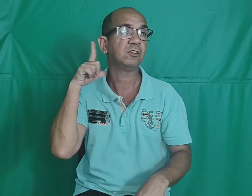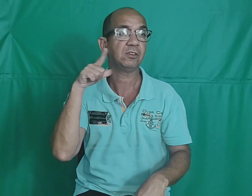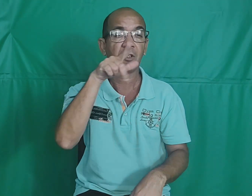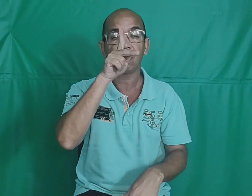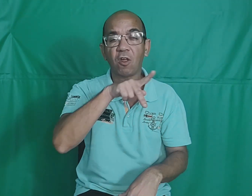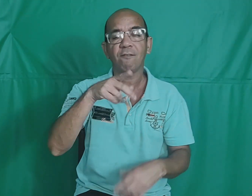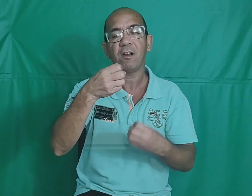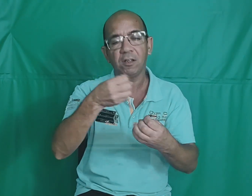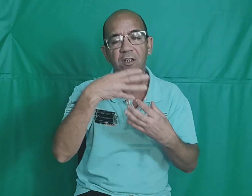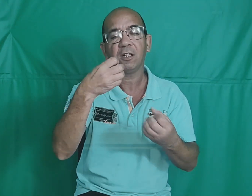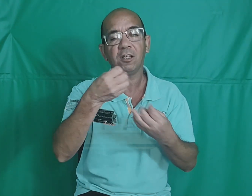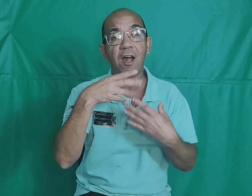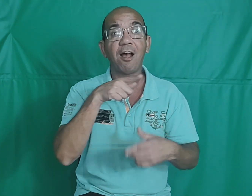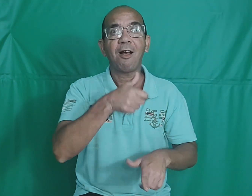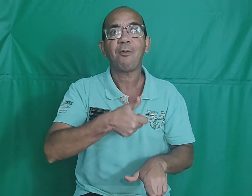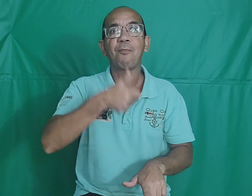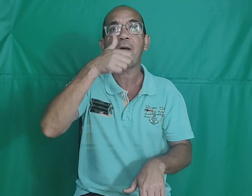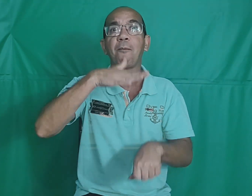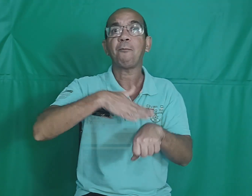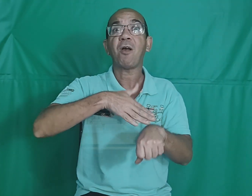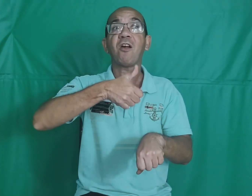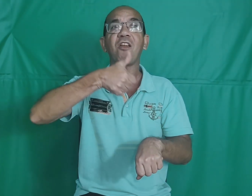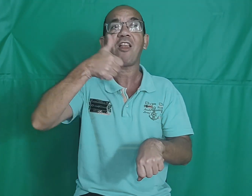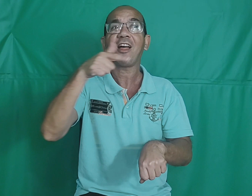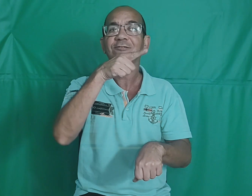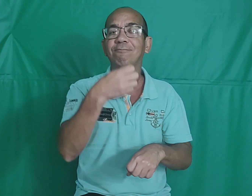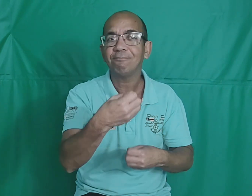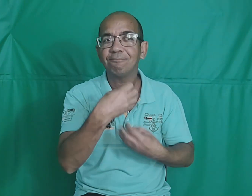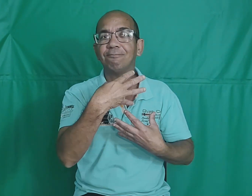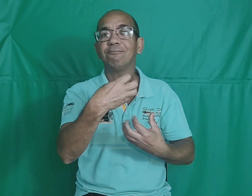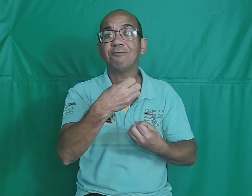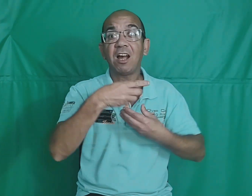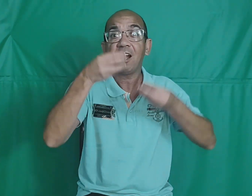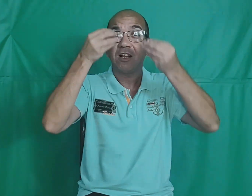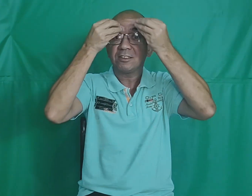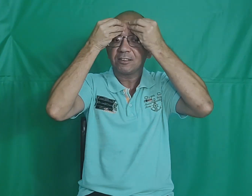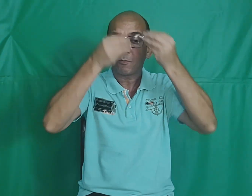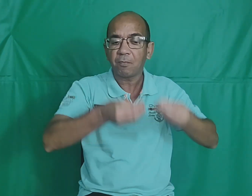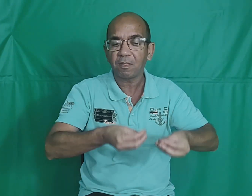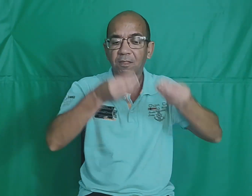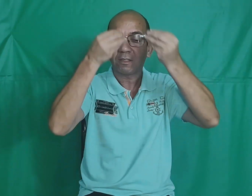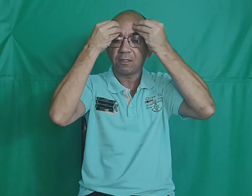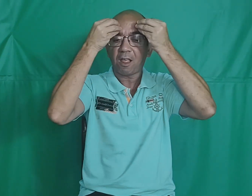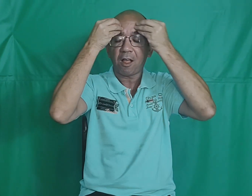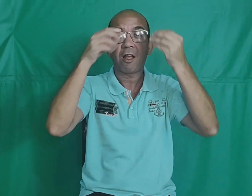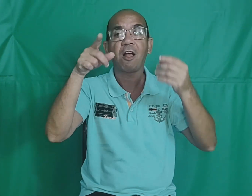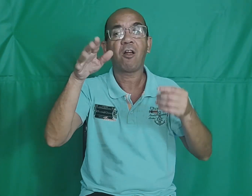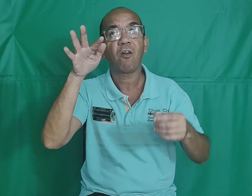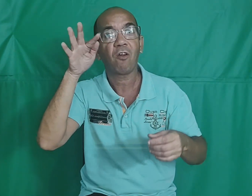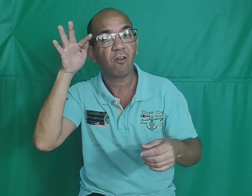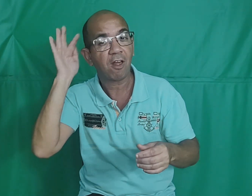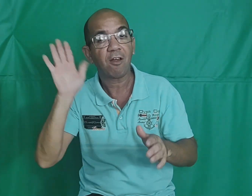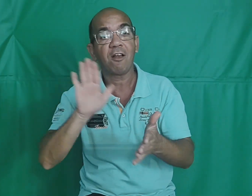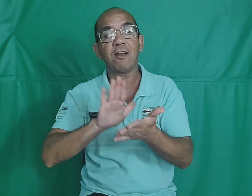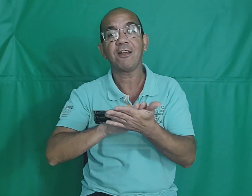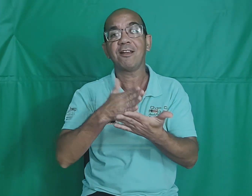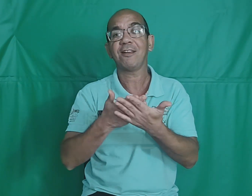A minha catequista Luciana é a melhor, pois me ensina e através da Fernanda e da Melissa, que sempre